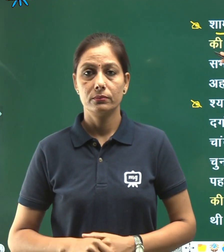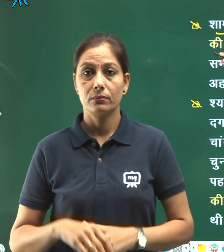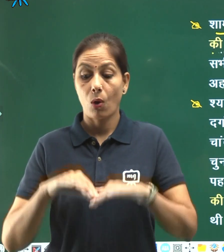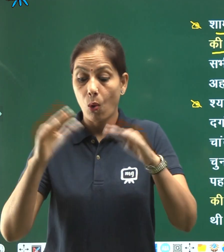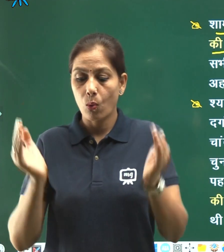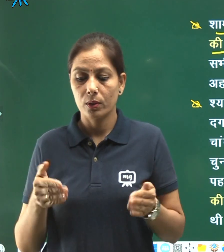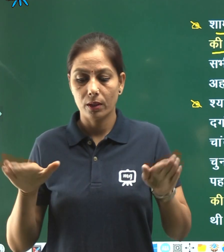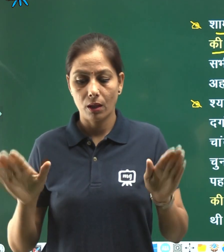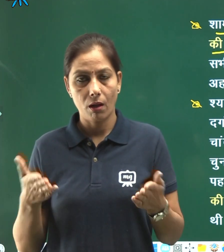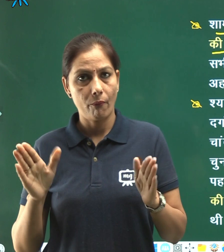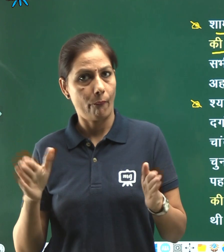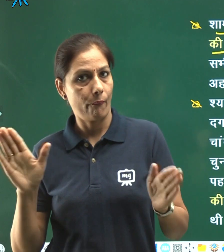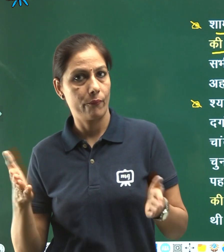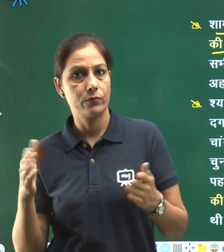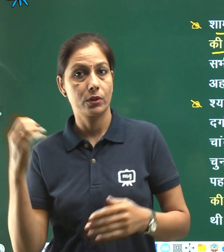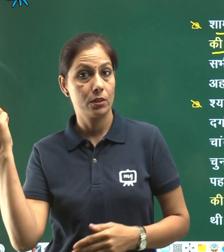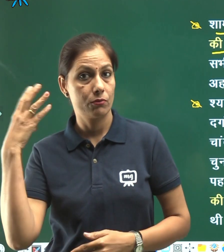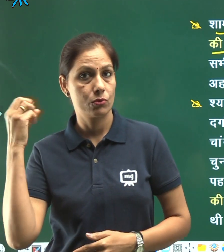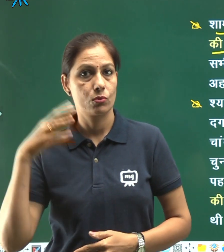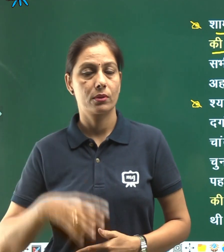ढोलक की थाप की आवाज सुनकर